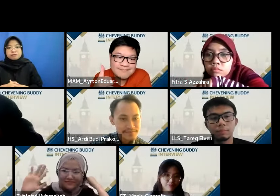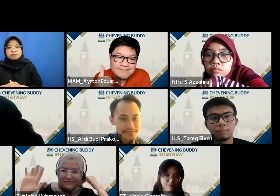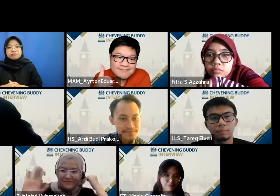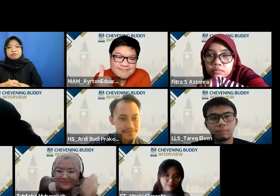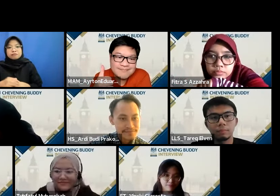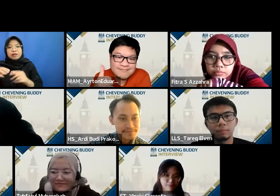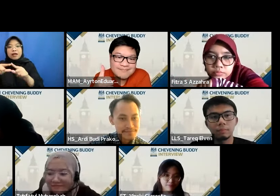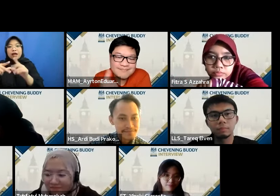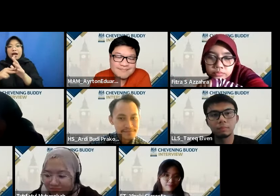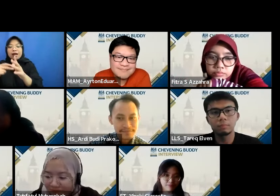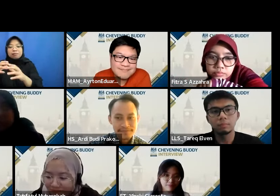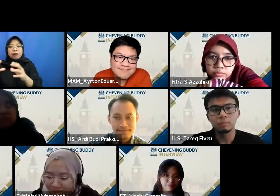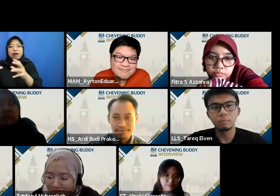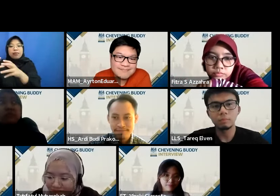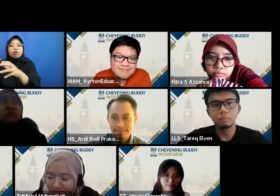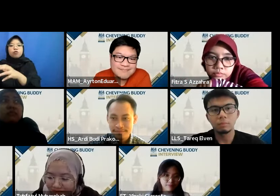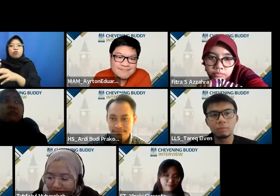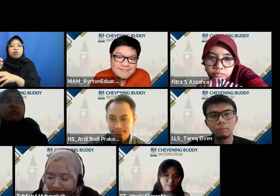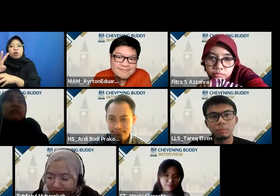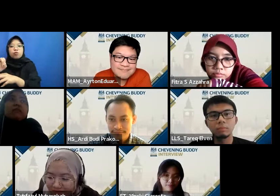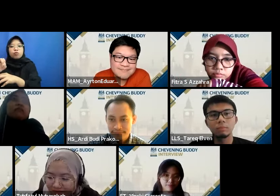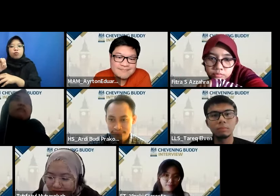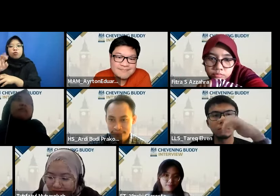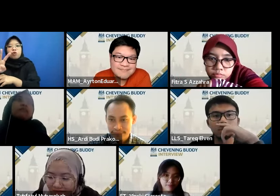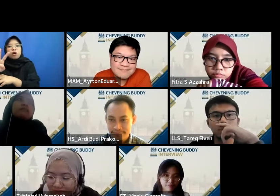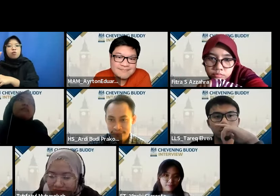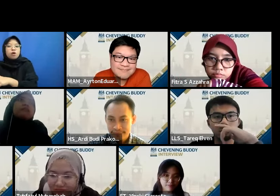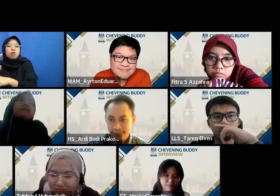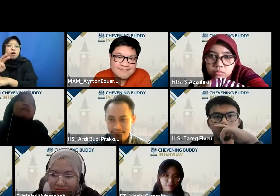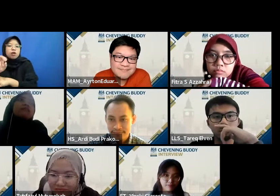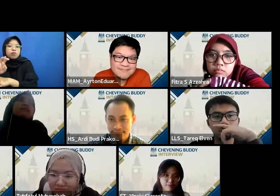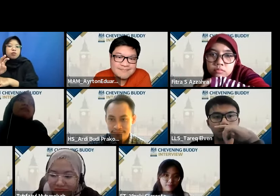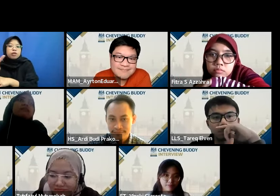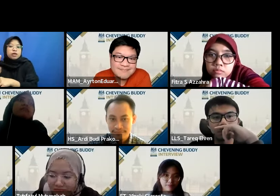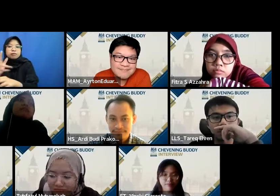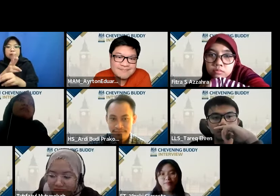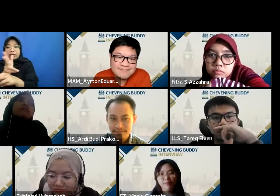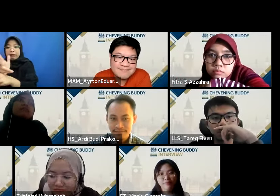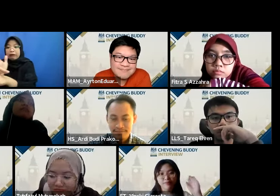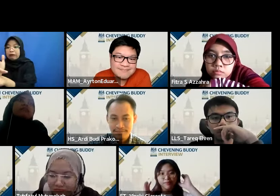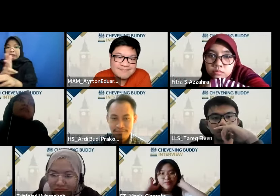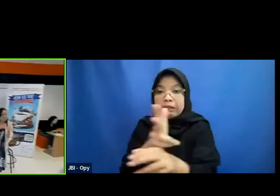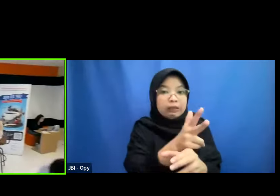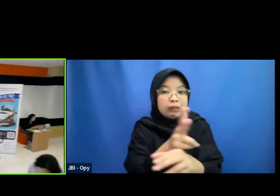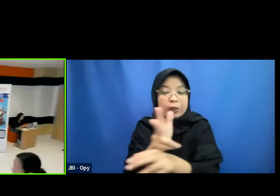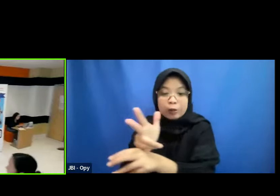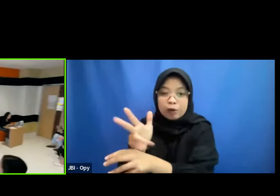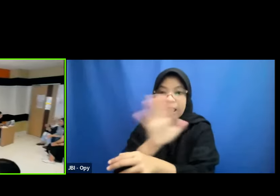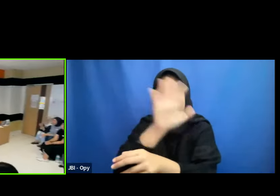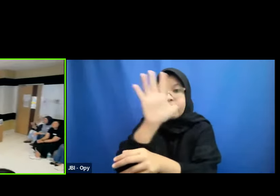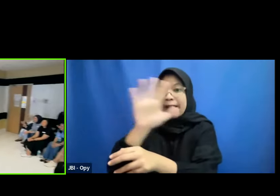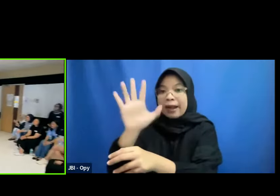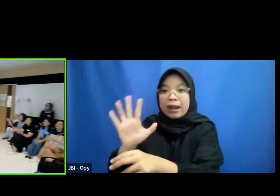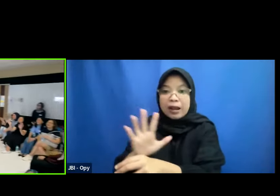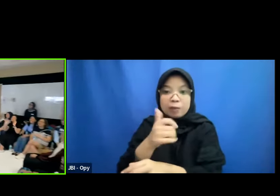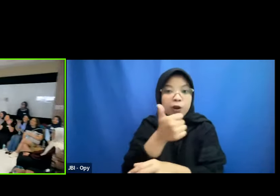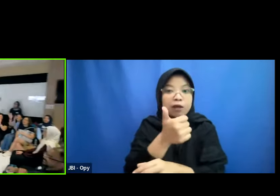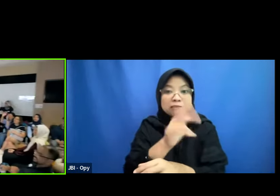2022 2023 nah dan ini mungkin tadi kameranya nanti kalau muar lagi boleh ya teman-teman dah